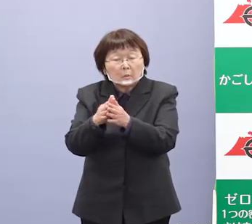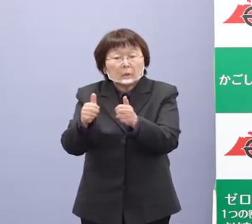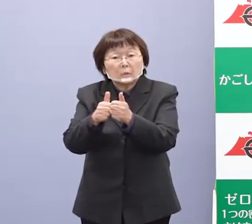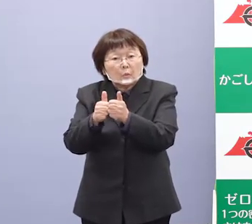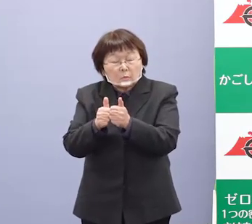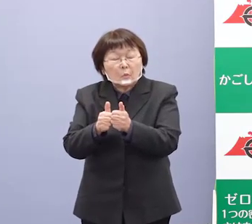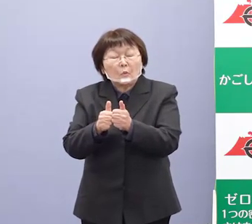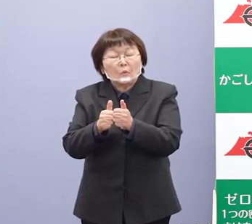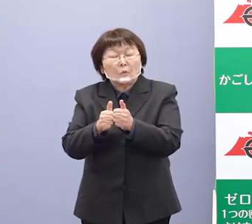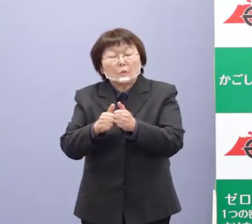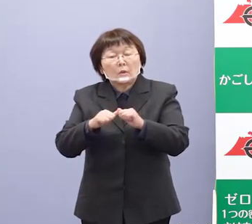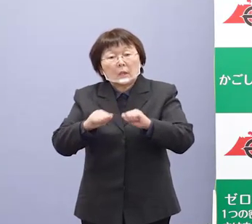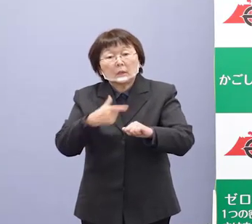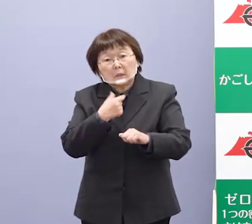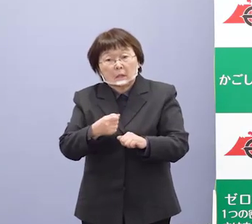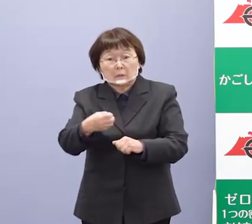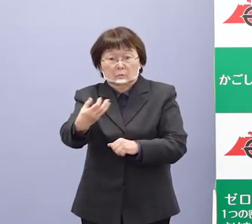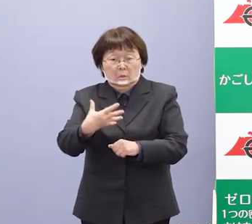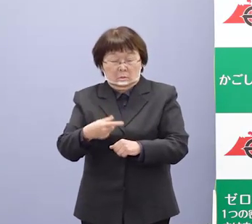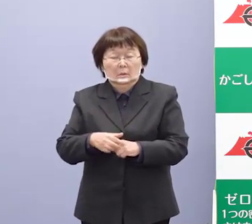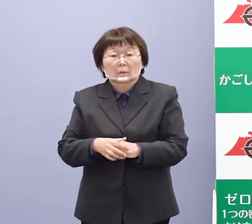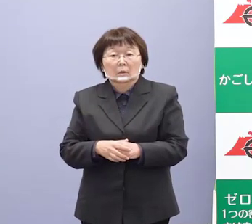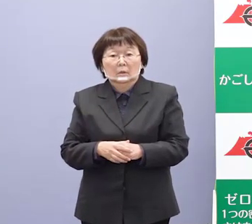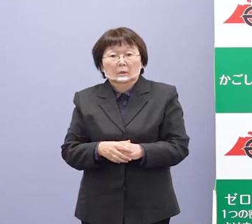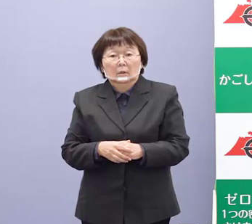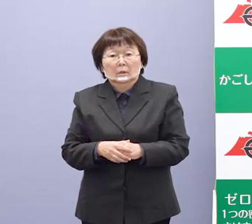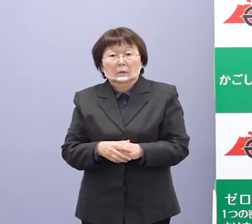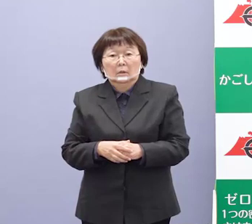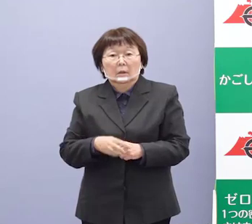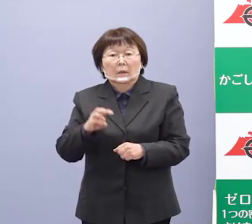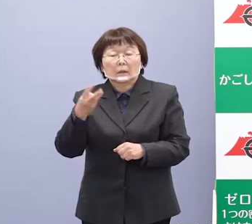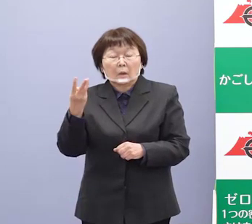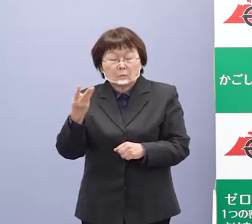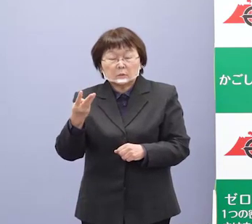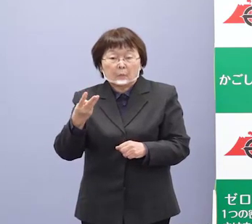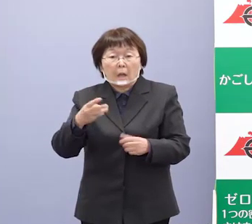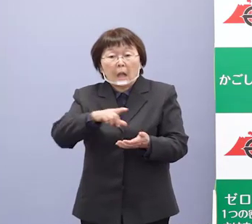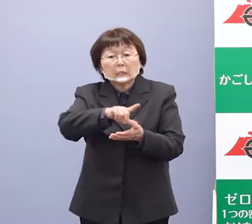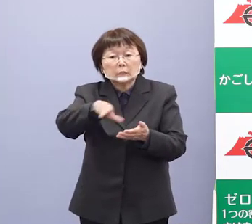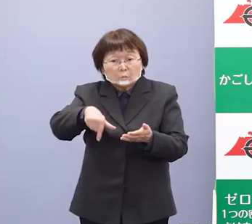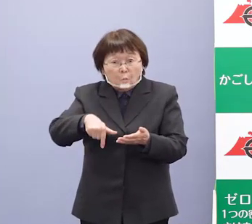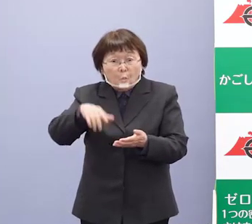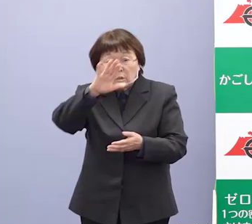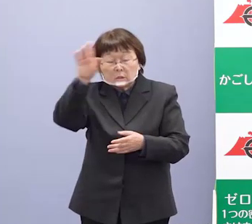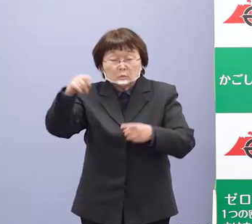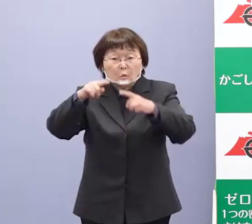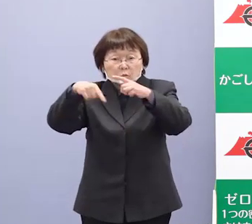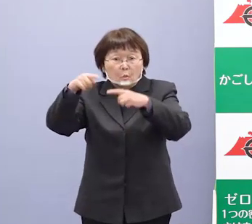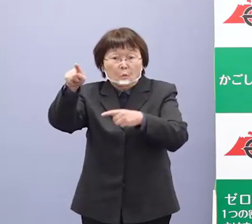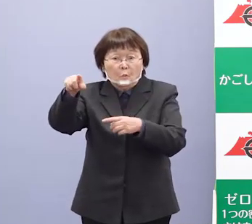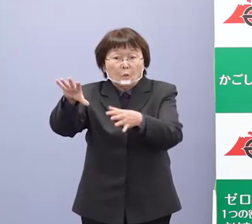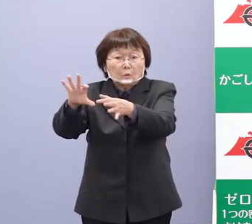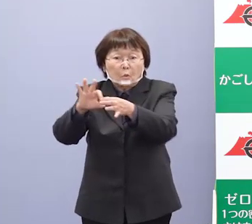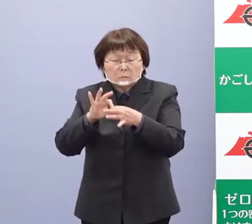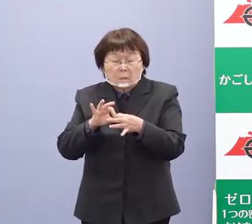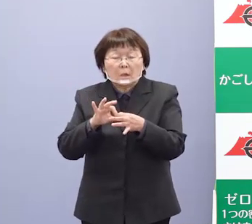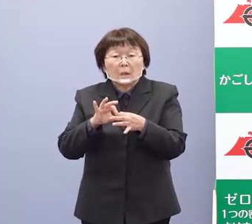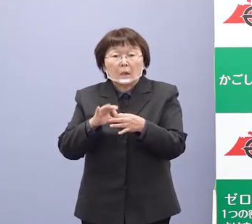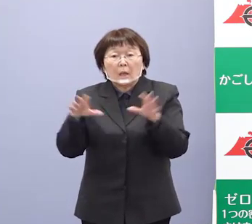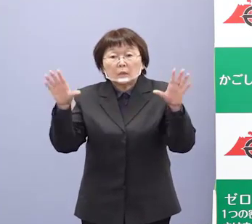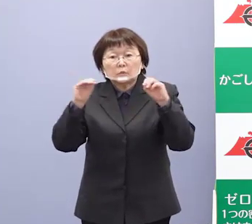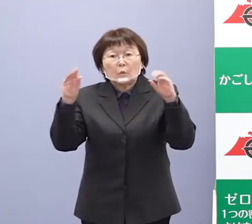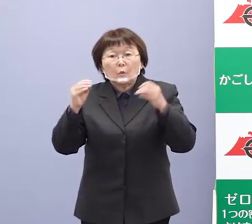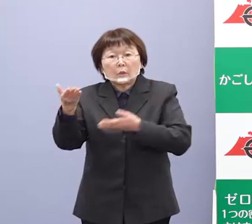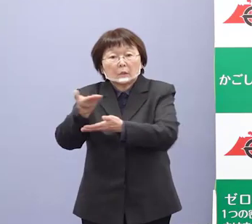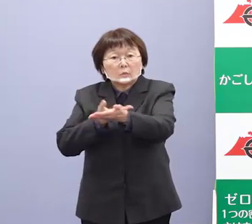していきたいというふうにおっしゃってたんですが、多分今鹿児島地方気象台さんを通して基本的には情報のやり取りっ